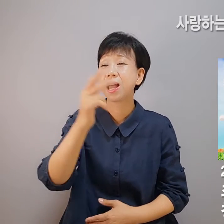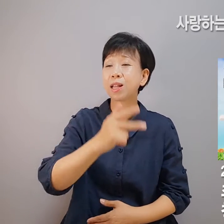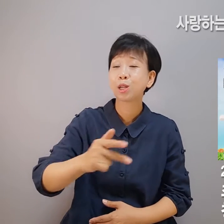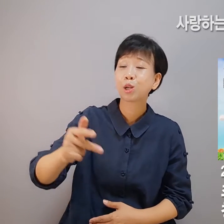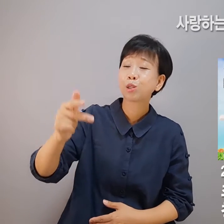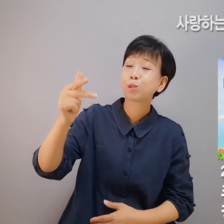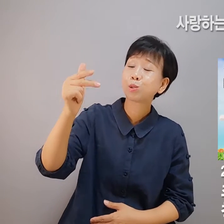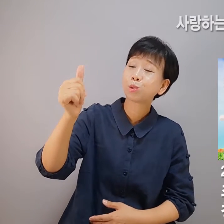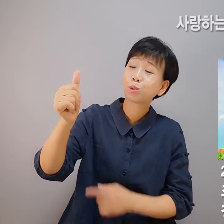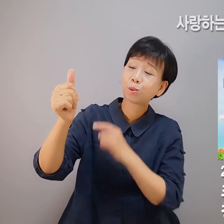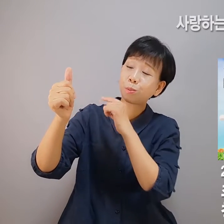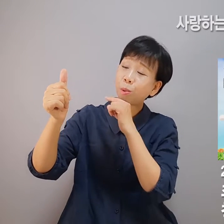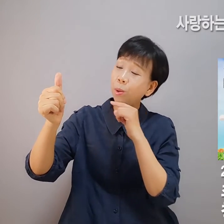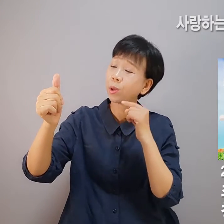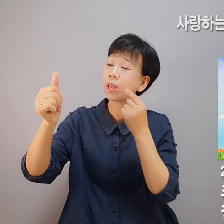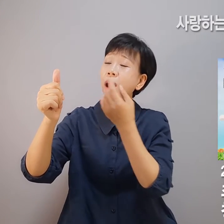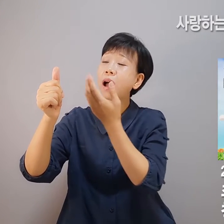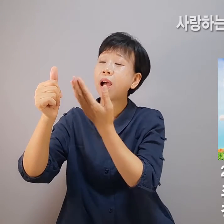존귀한